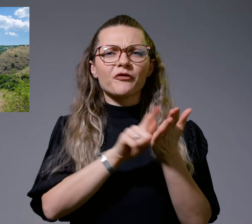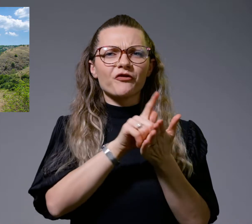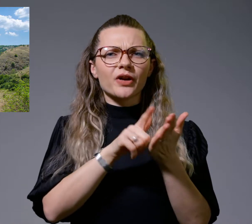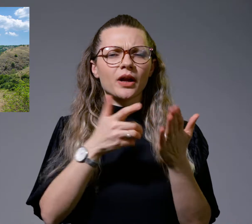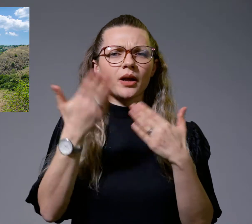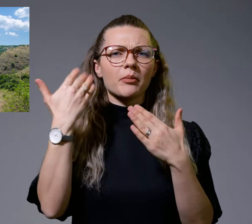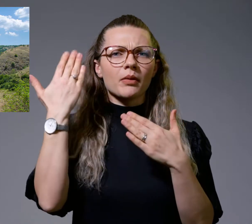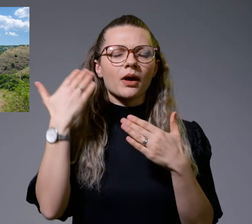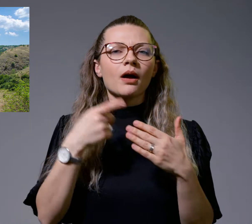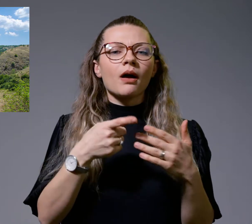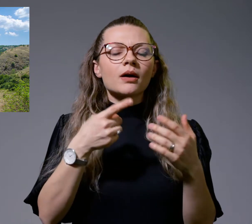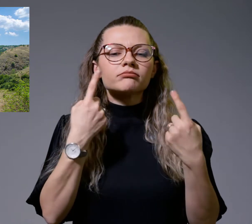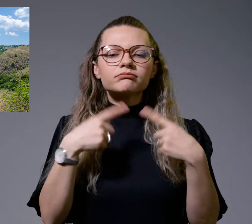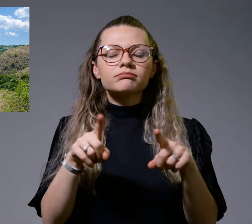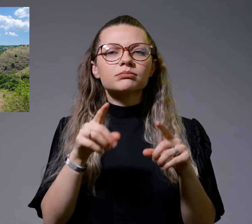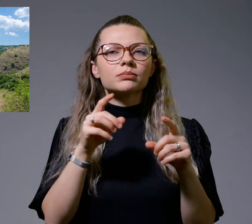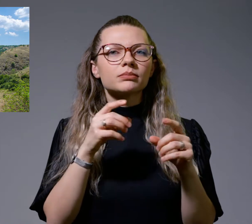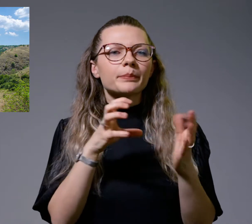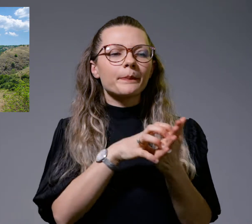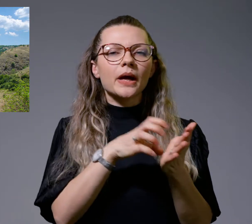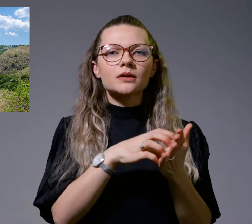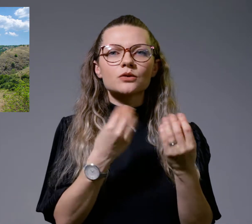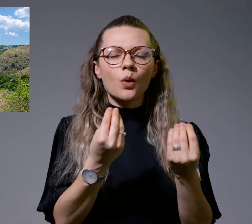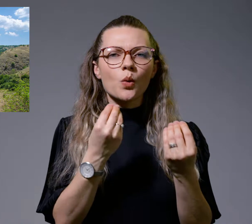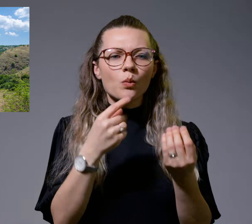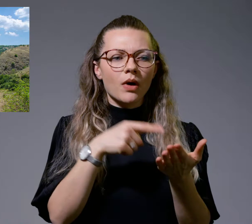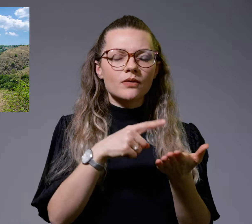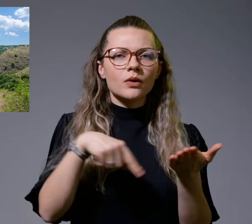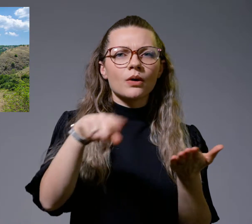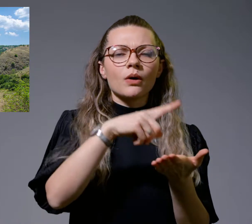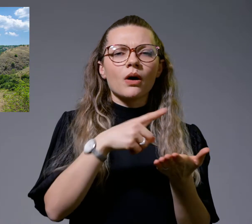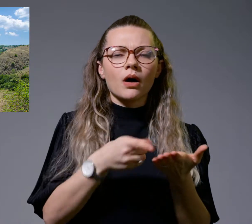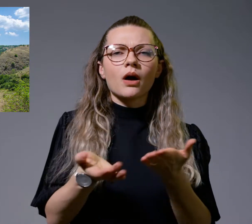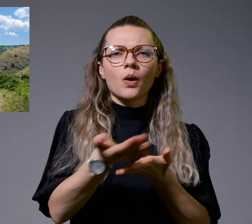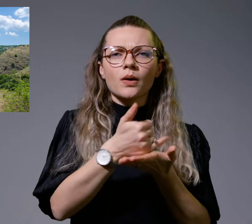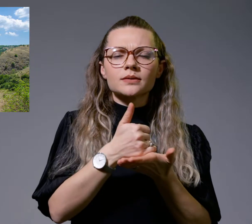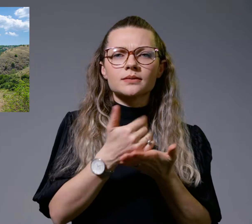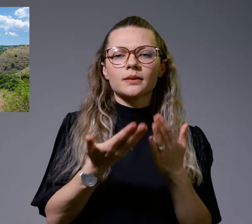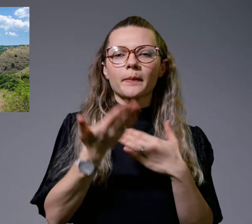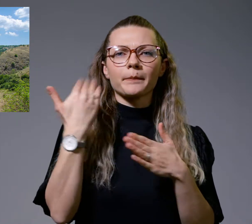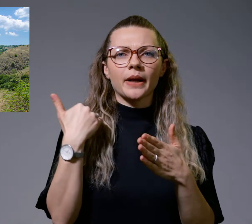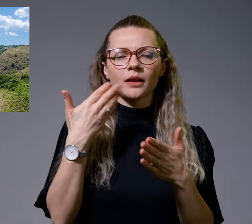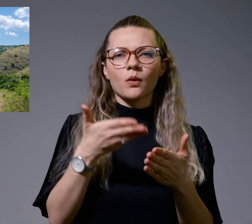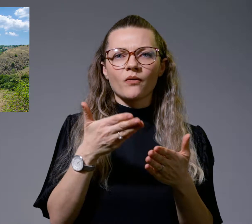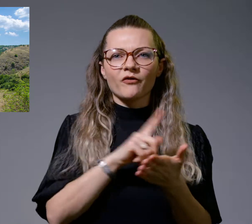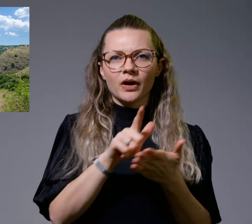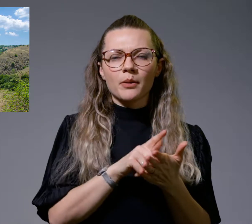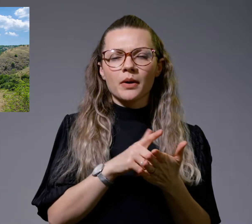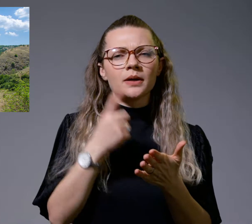исклучително погодната стратешка позиција, можно е да се користела и пред тоа. Се предпоставува дека